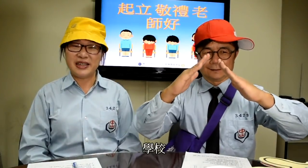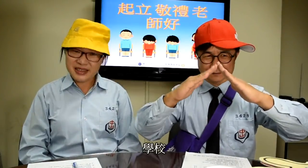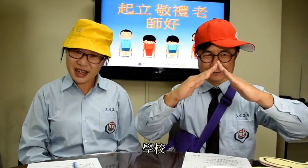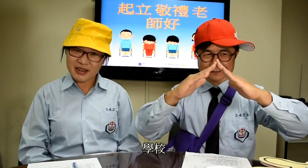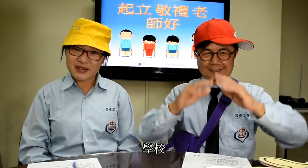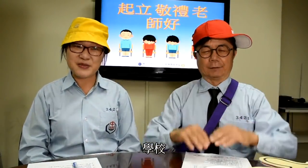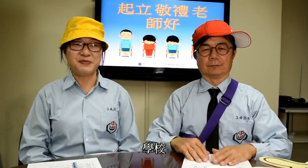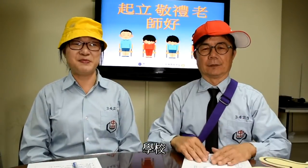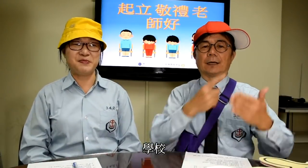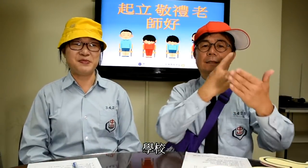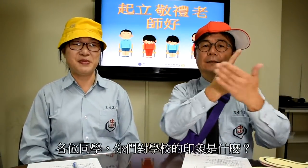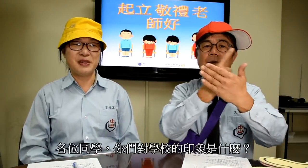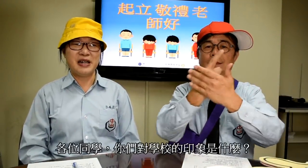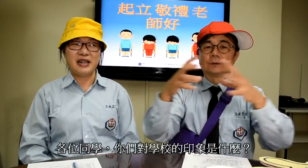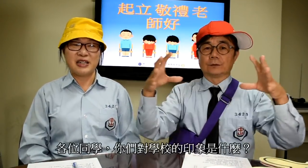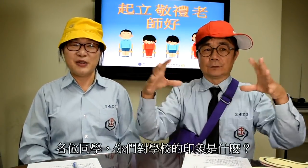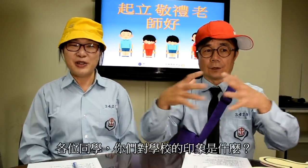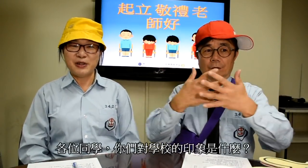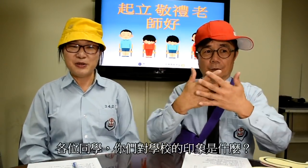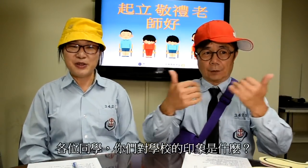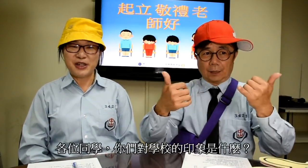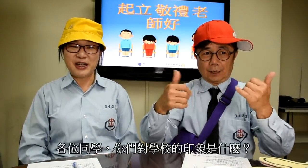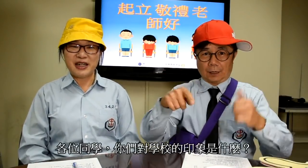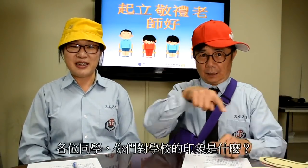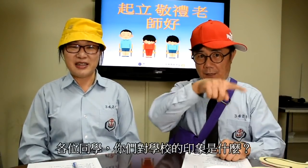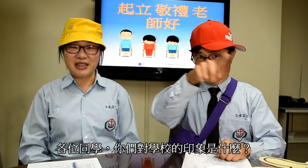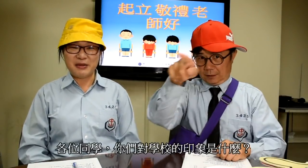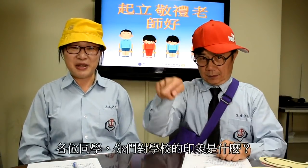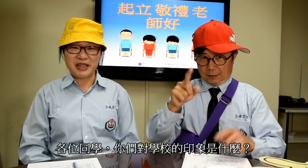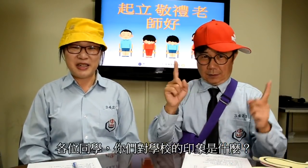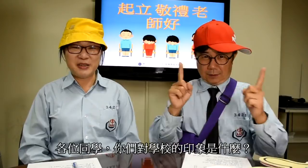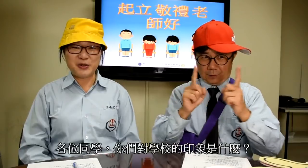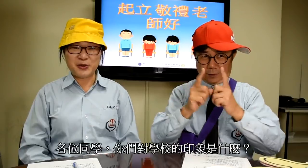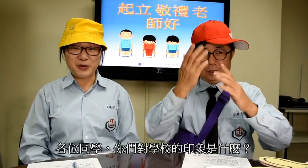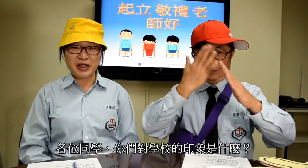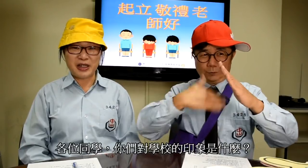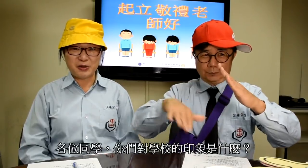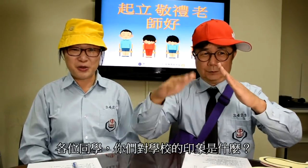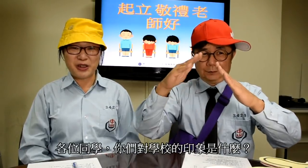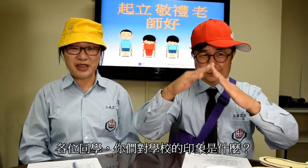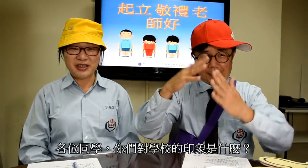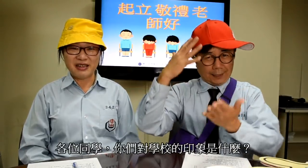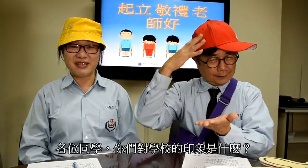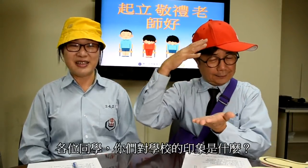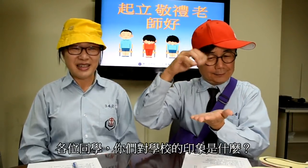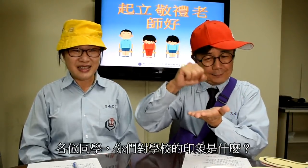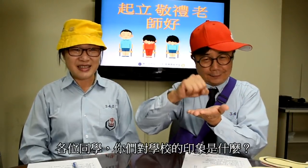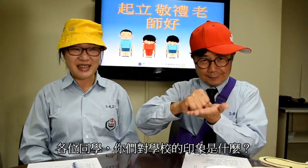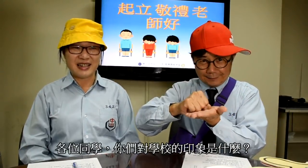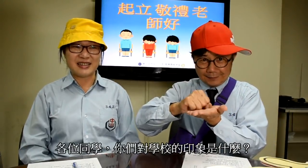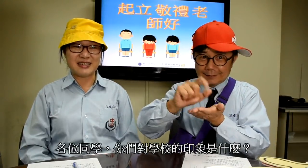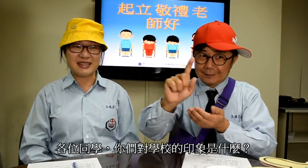校。各位同学，你们对学校的印象是